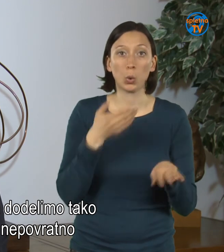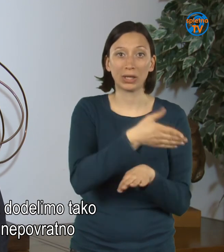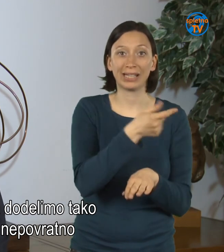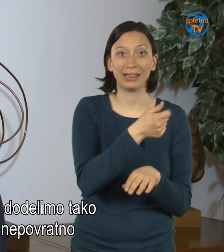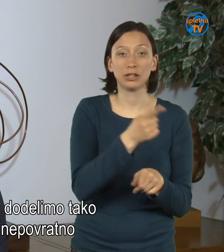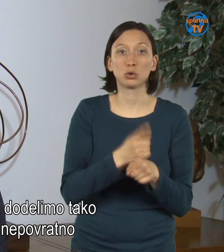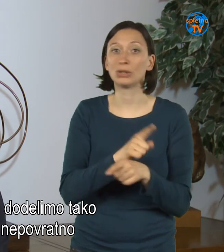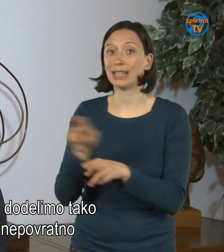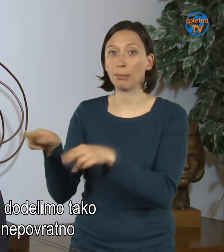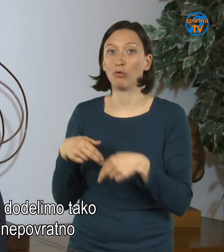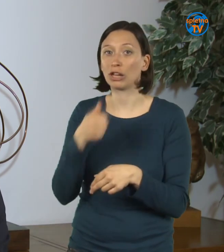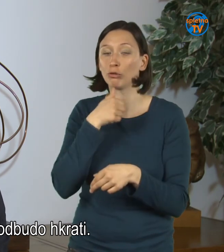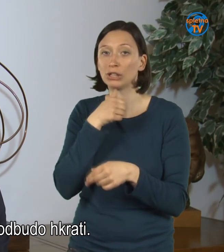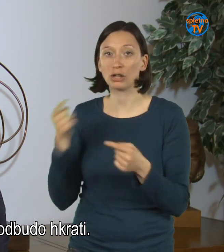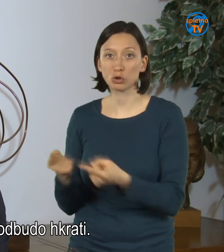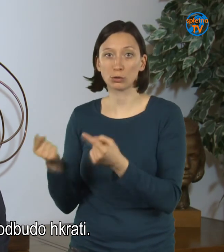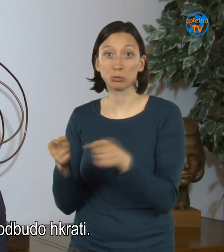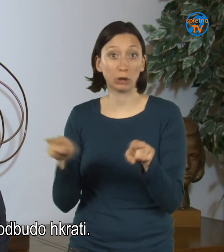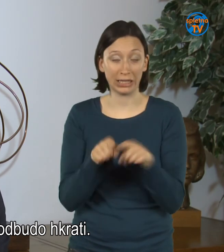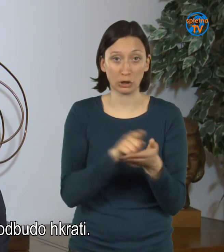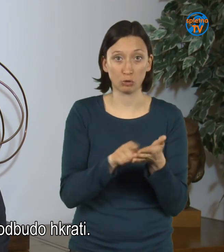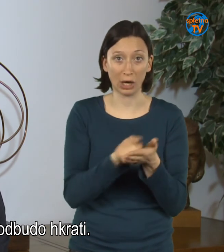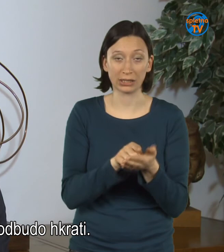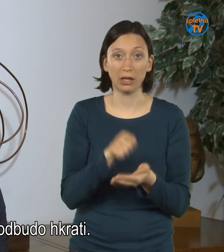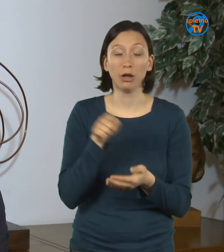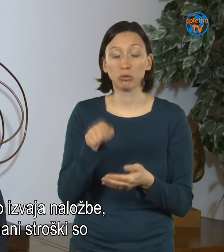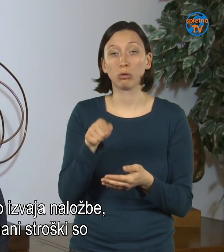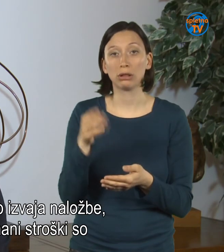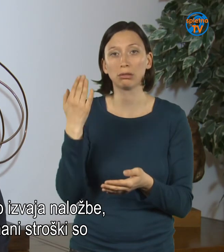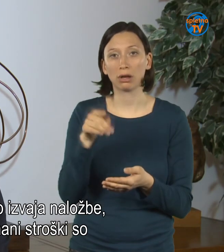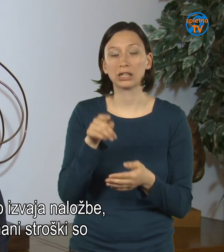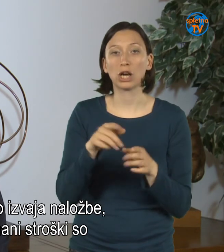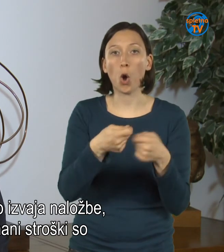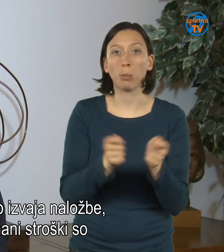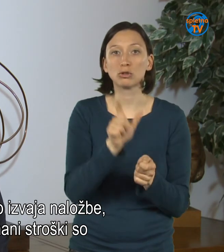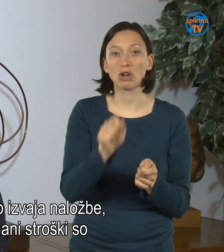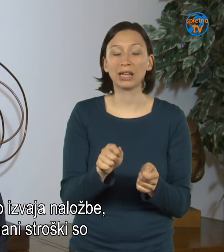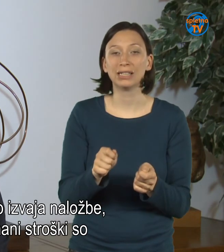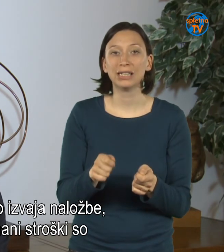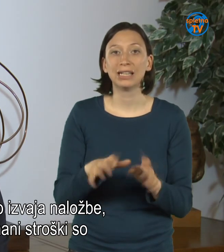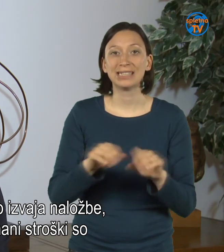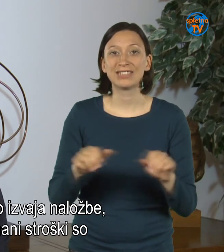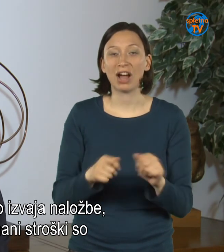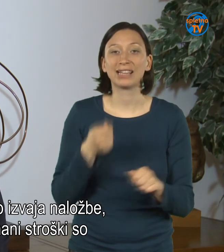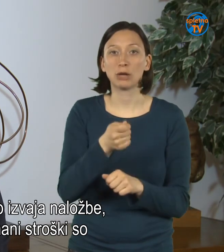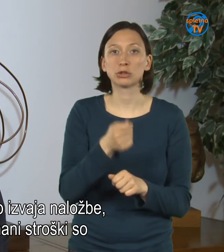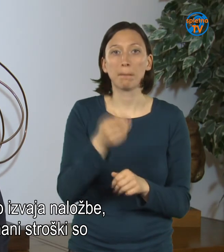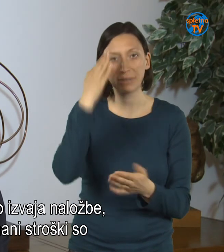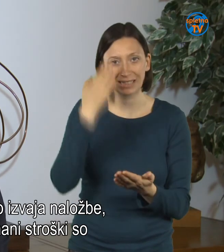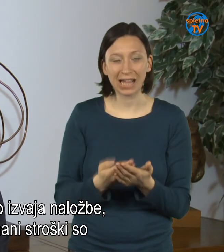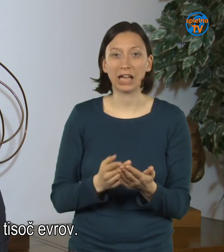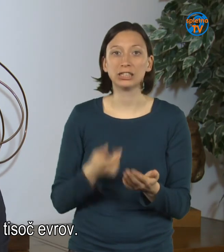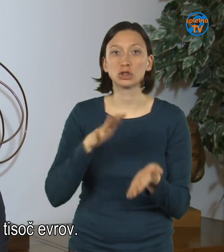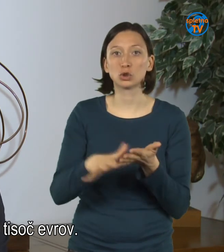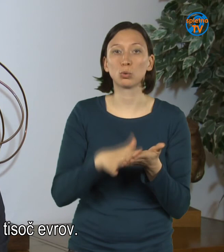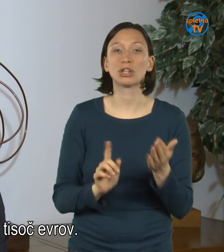tako kredit kot tudi nepovratno finančno spodbudo hkrati. To je takrat, ko občan izvaja naložbe, katerih priznani